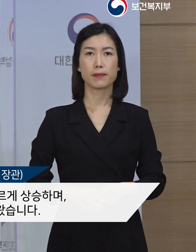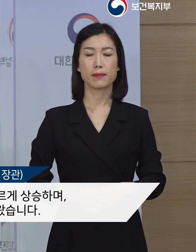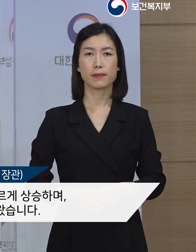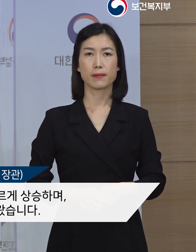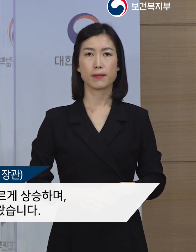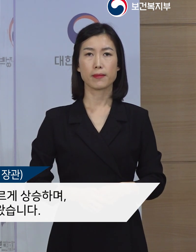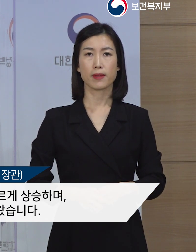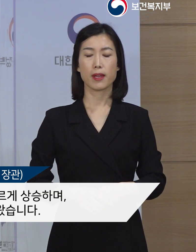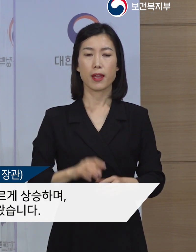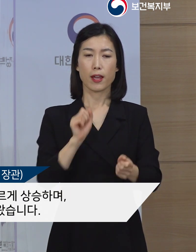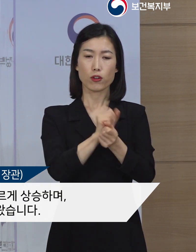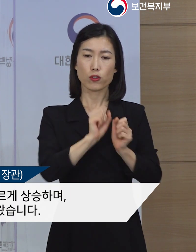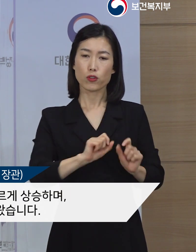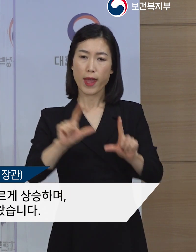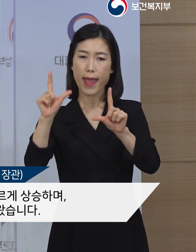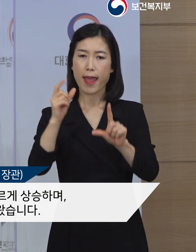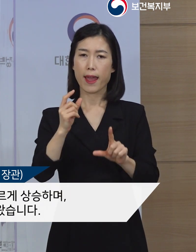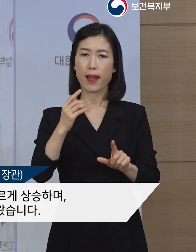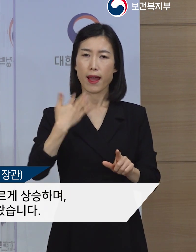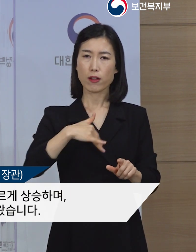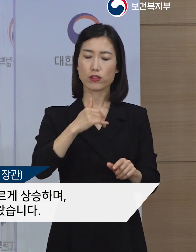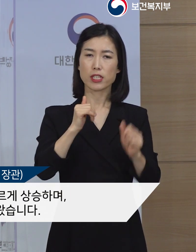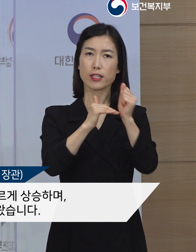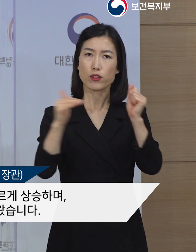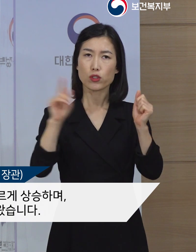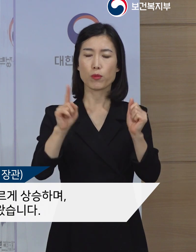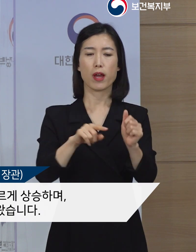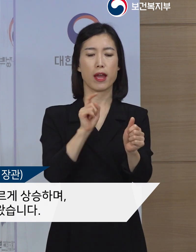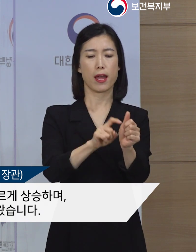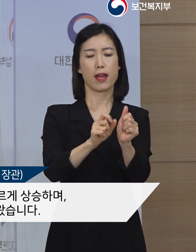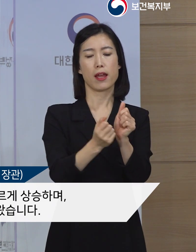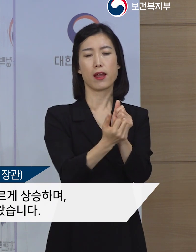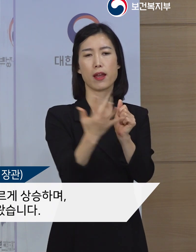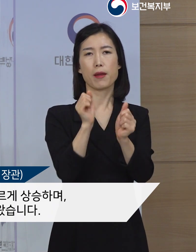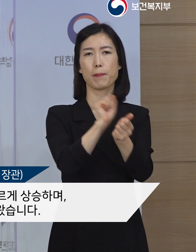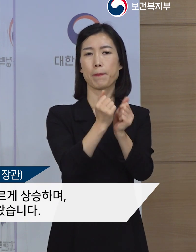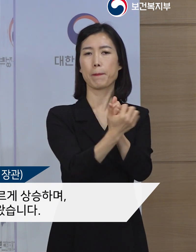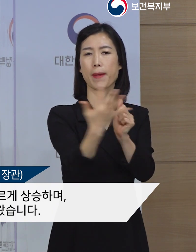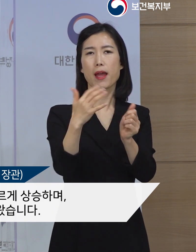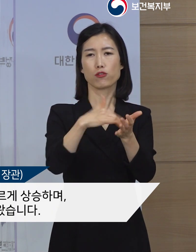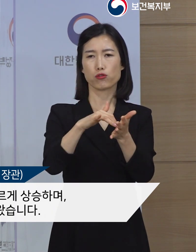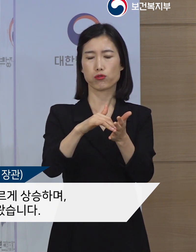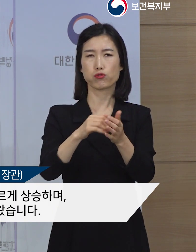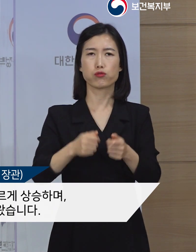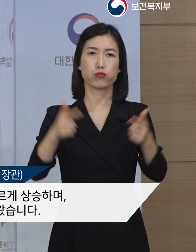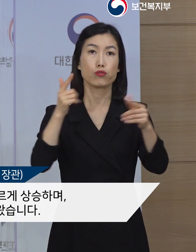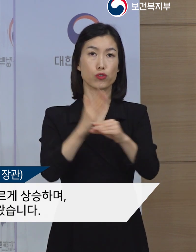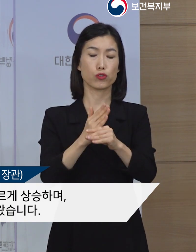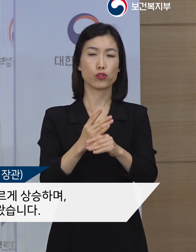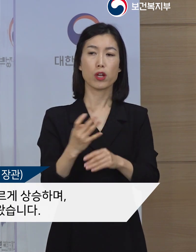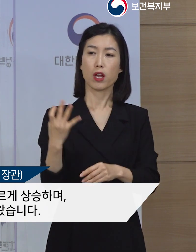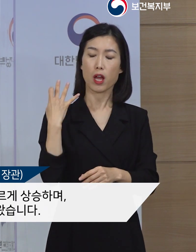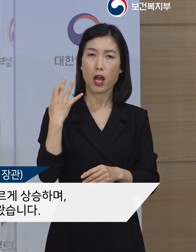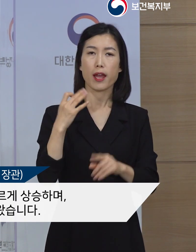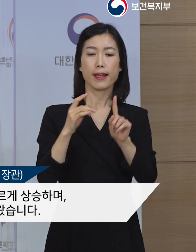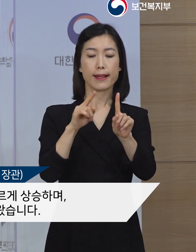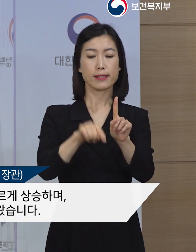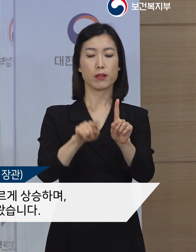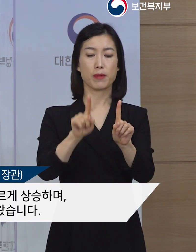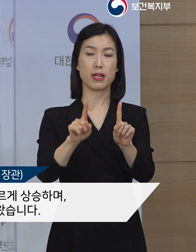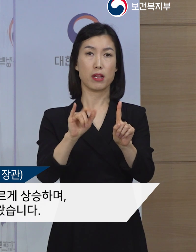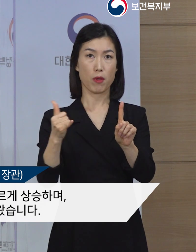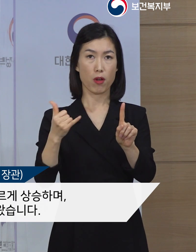유행을 예측할 수 있는 감염 재생산 지수도 빠르게 상승하며 직전주 1.1